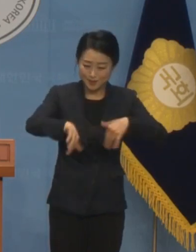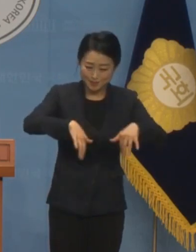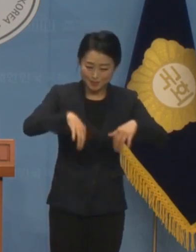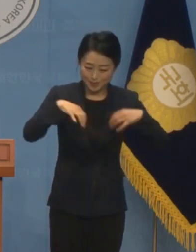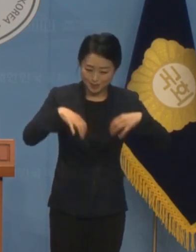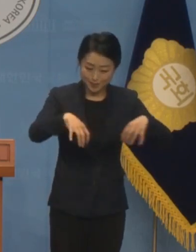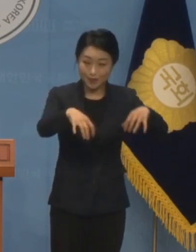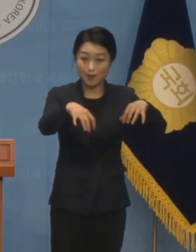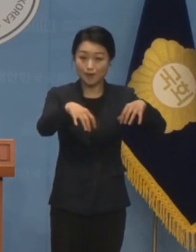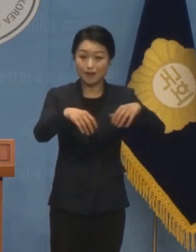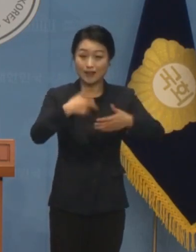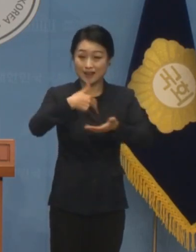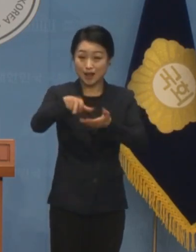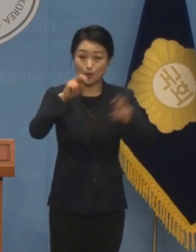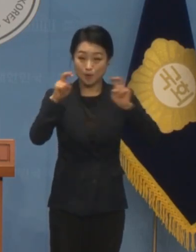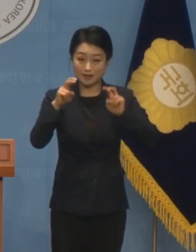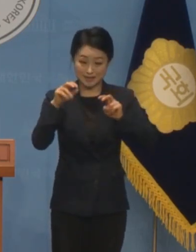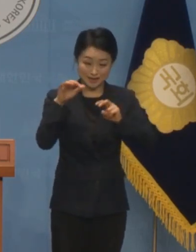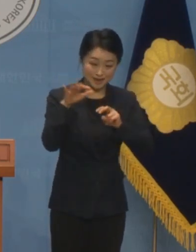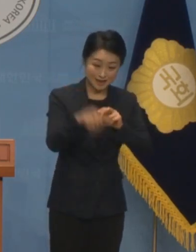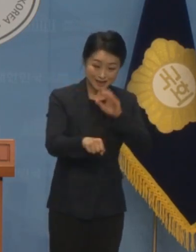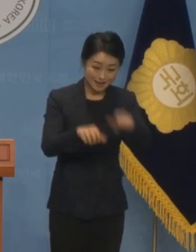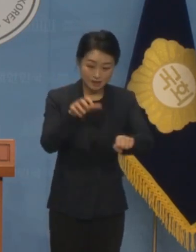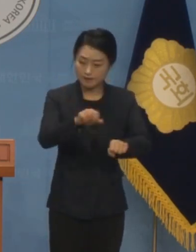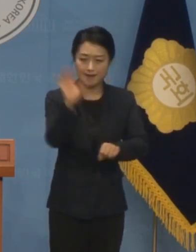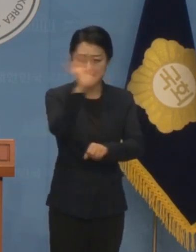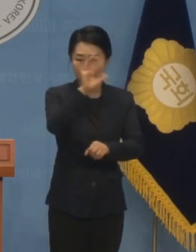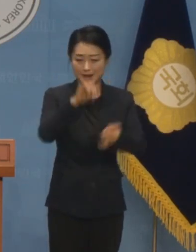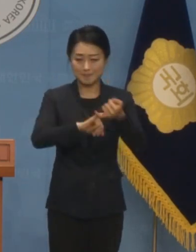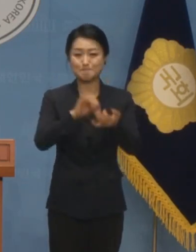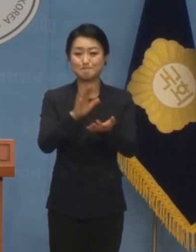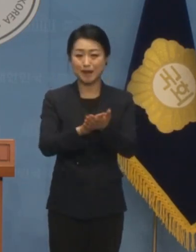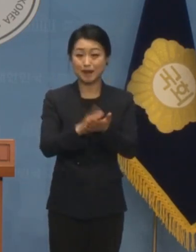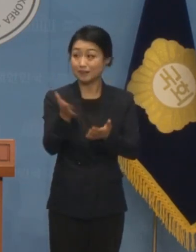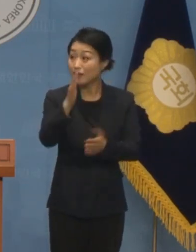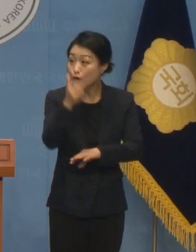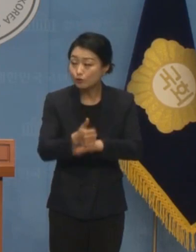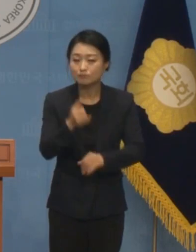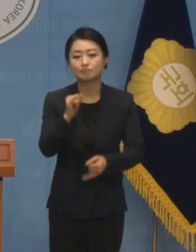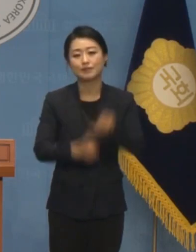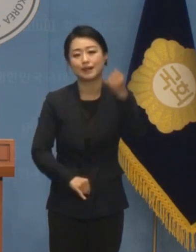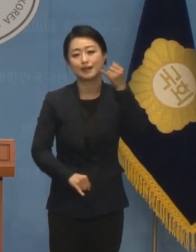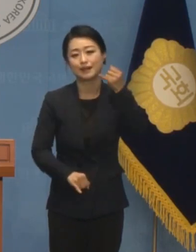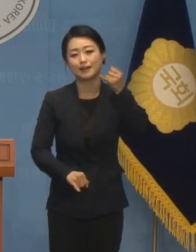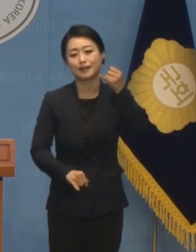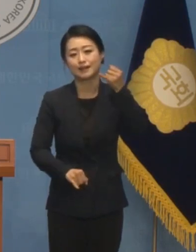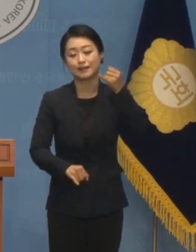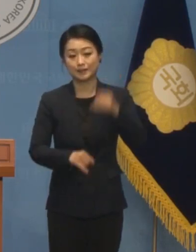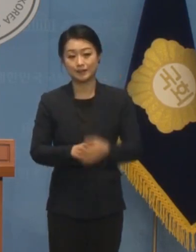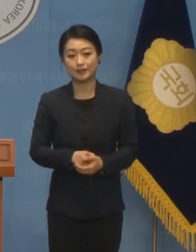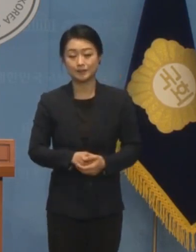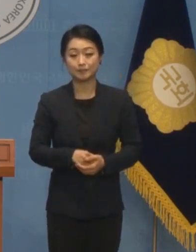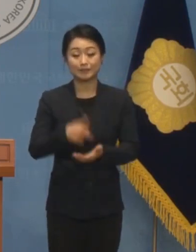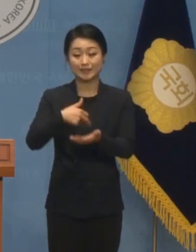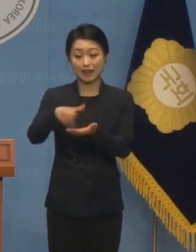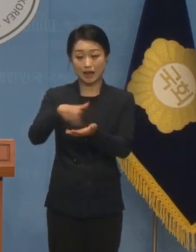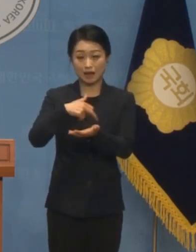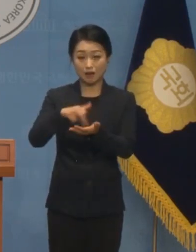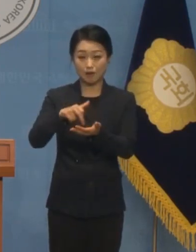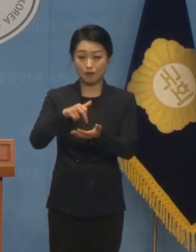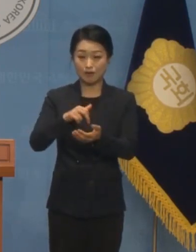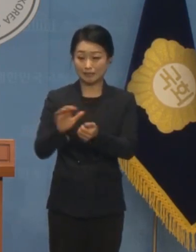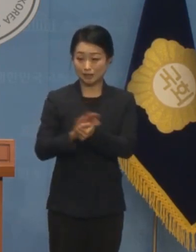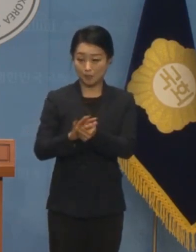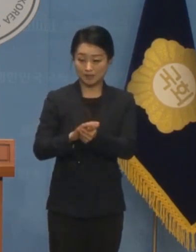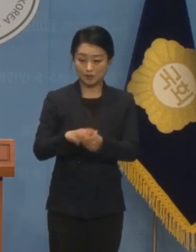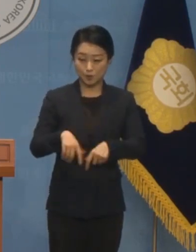사업에는 절대로 진출하지 않을 것이라고 말했지만 약속을 지키지 않았습니다. 카카오의 무분별한